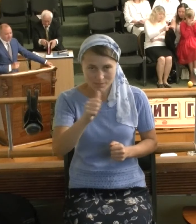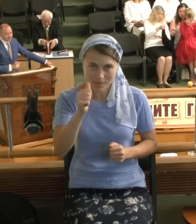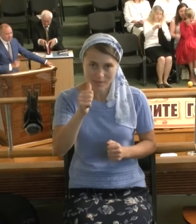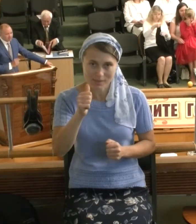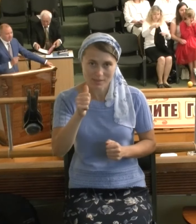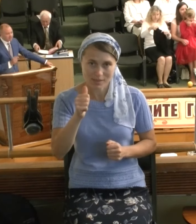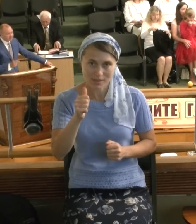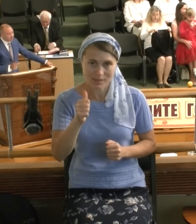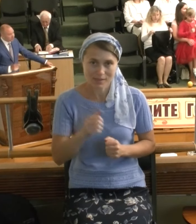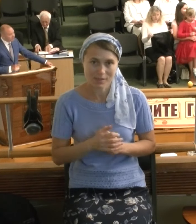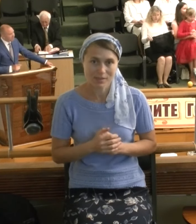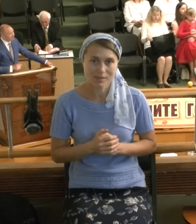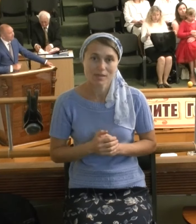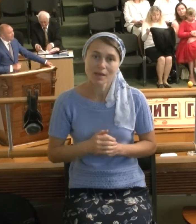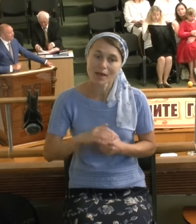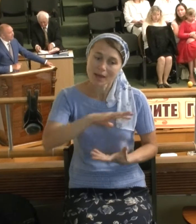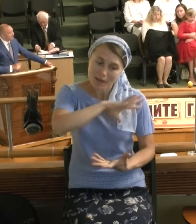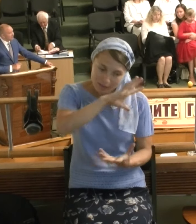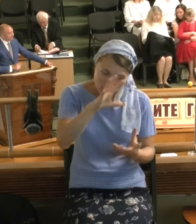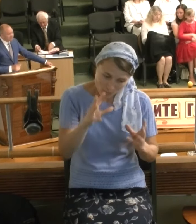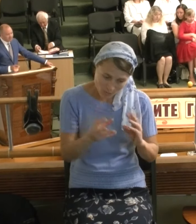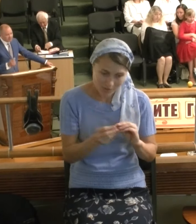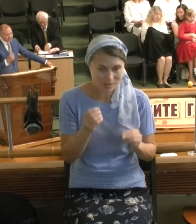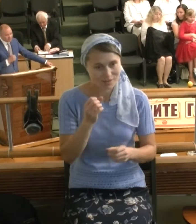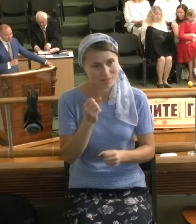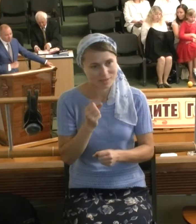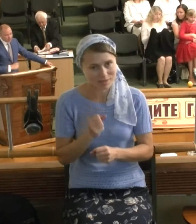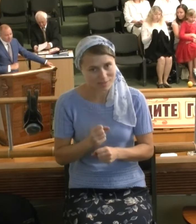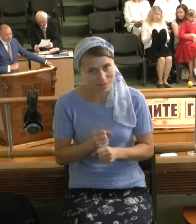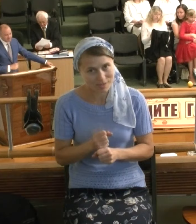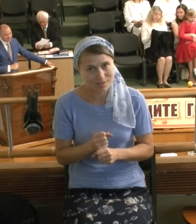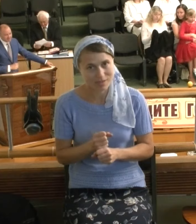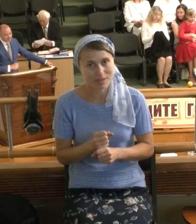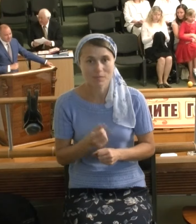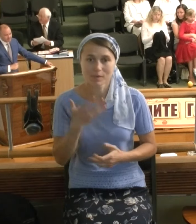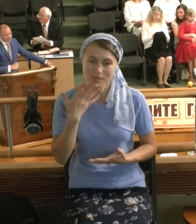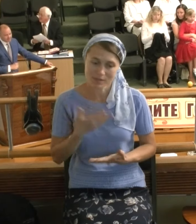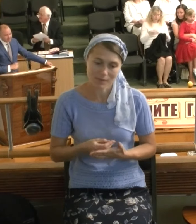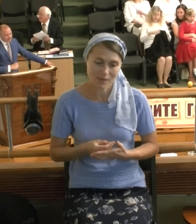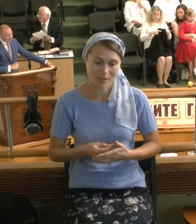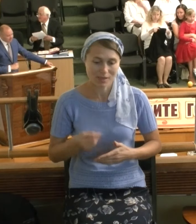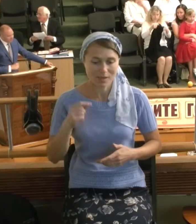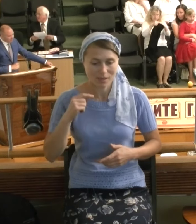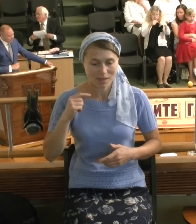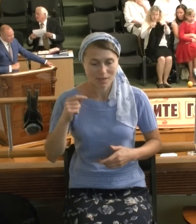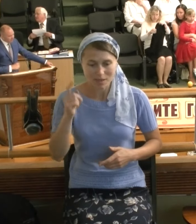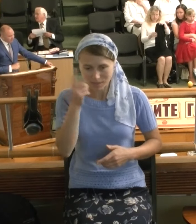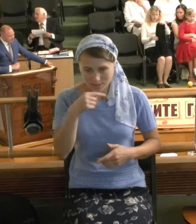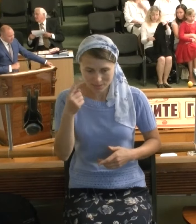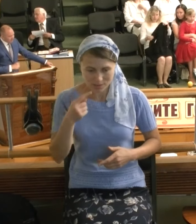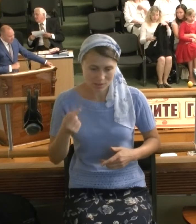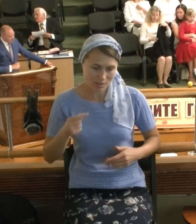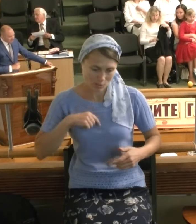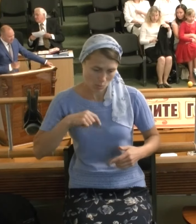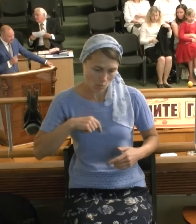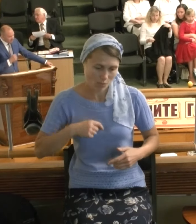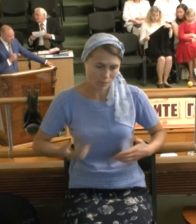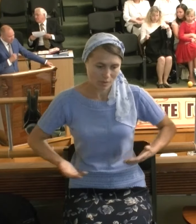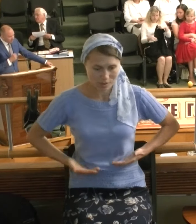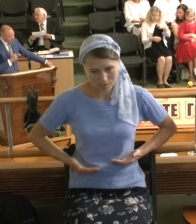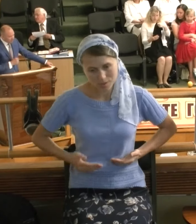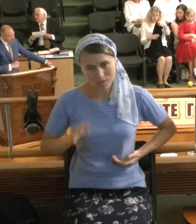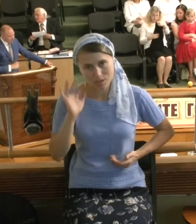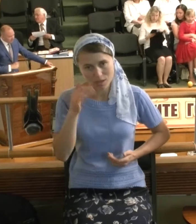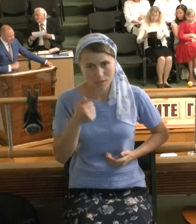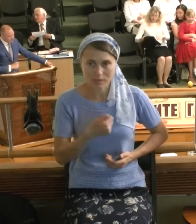в своих взаимоотношениях с Господом, в своей личной духовной жизни, когда мы можем